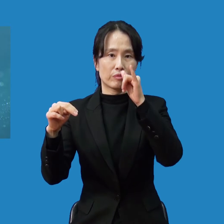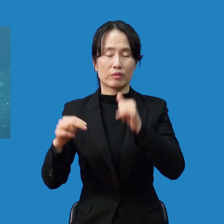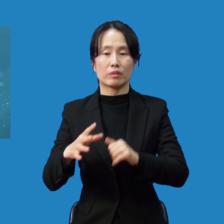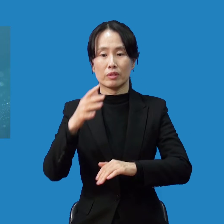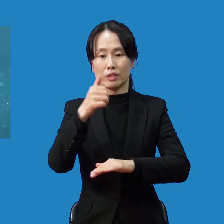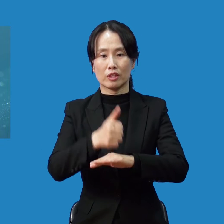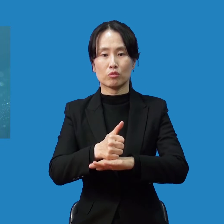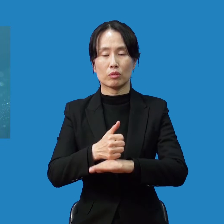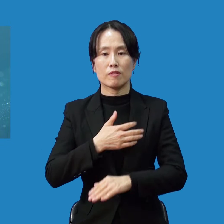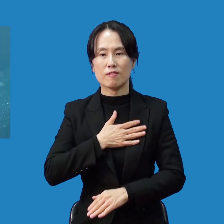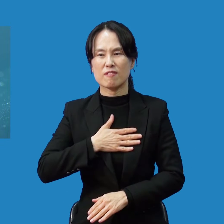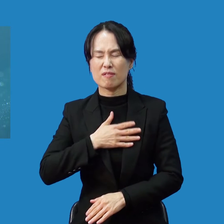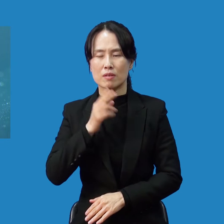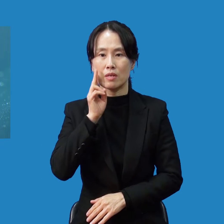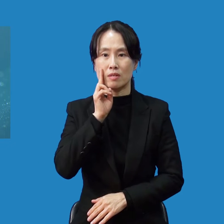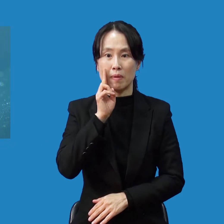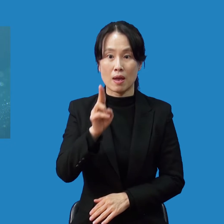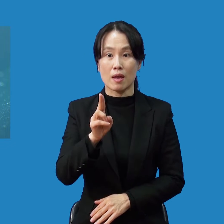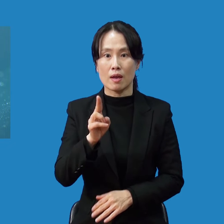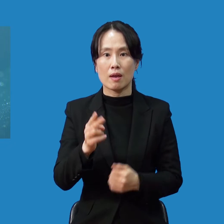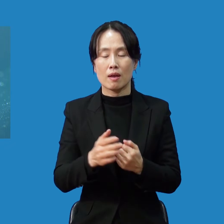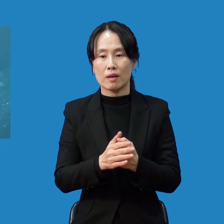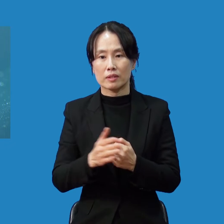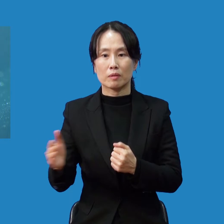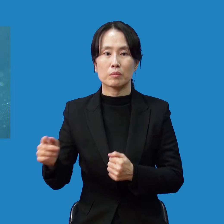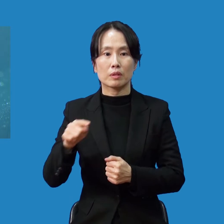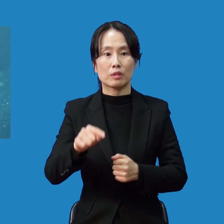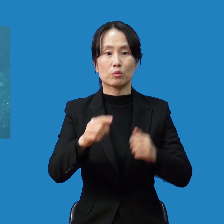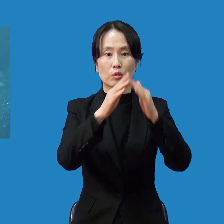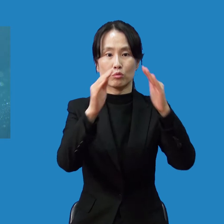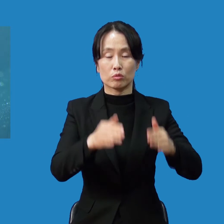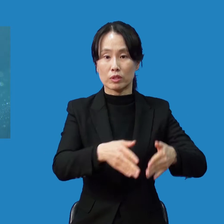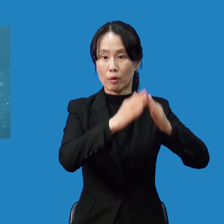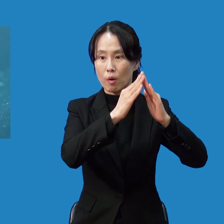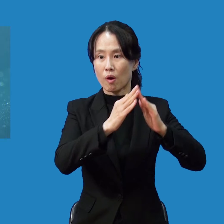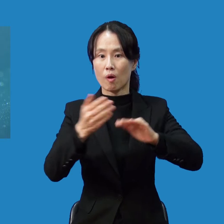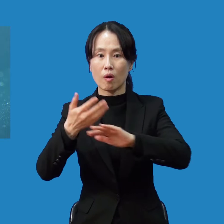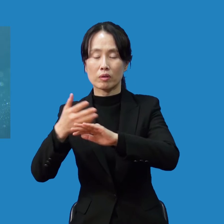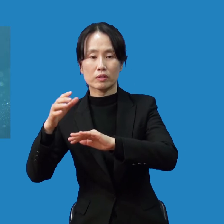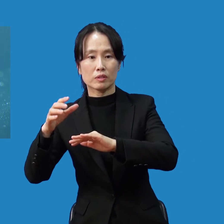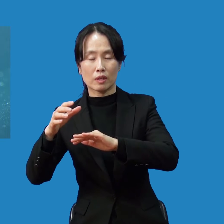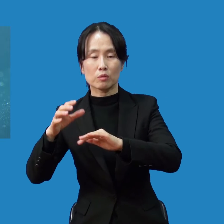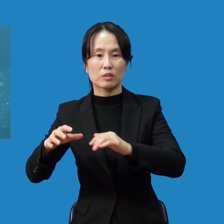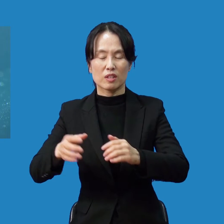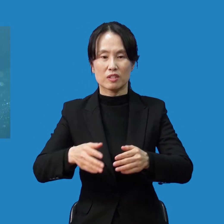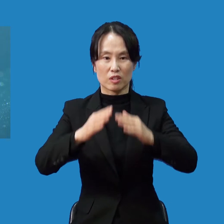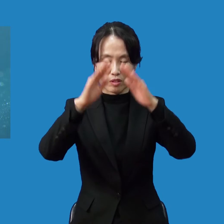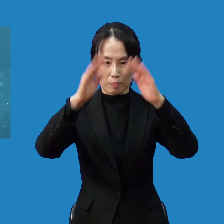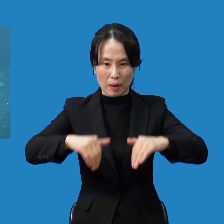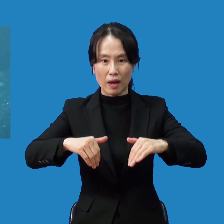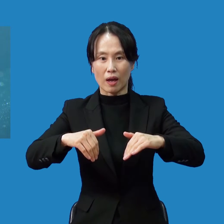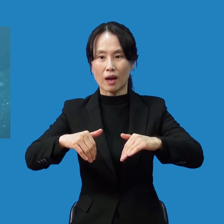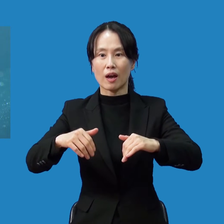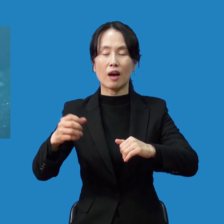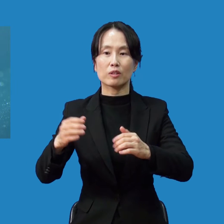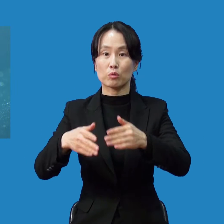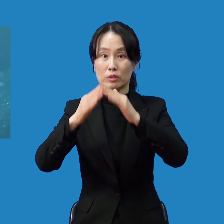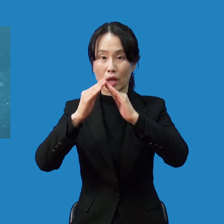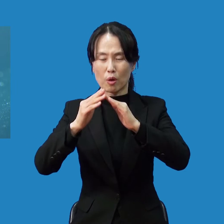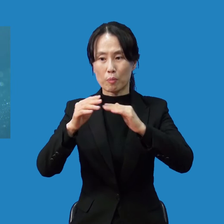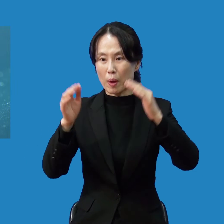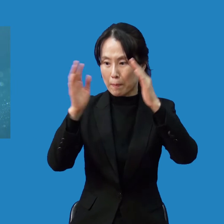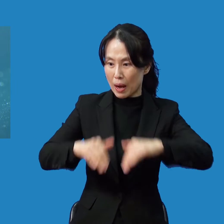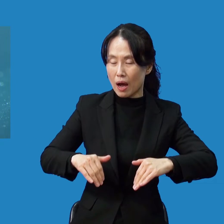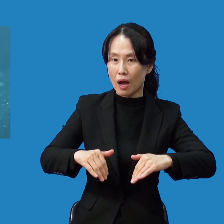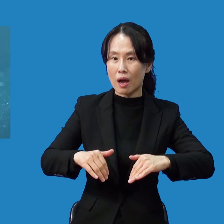나중에는 감정이 격해지니까 한쪽에서 트리를 세우면 다른 쪽에서는 끌어내리고, 또 세우면 또 끌어내리고,